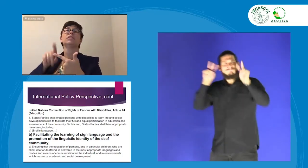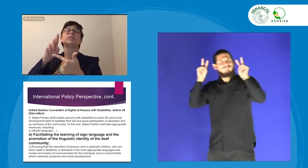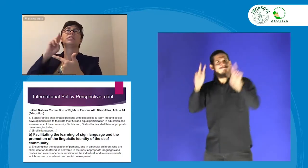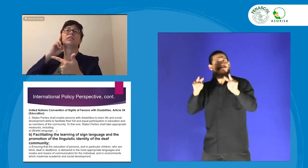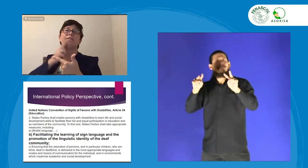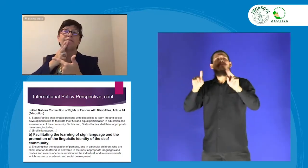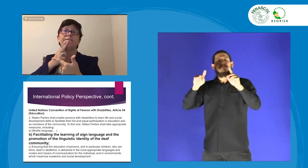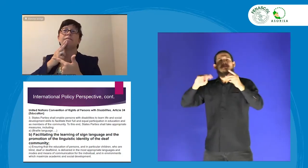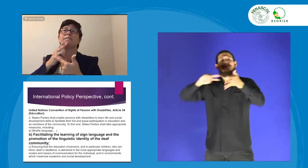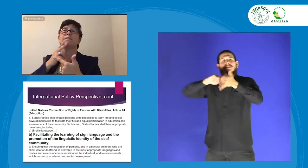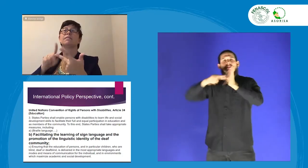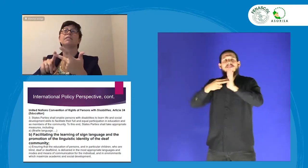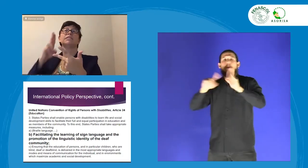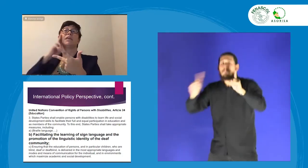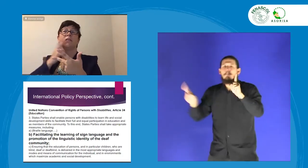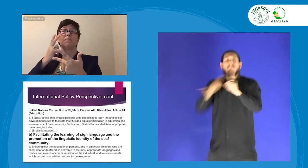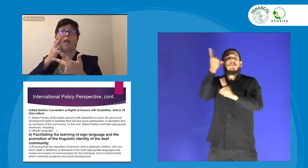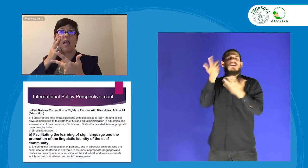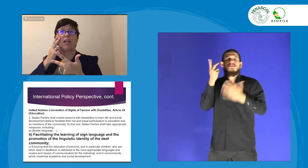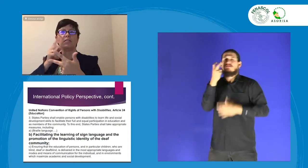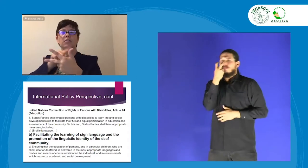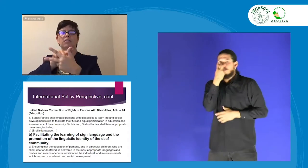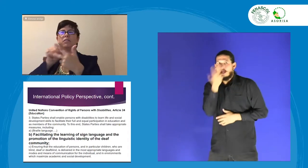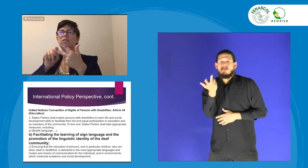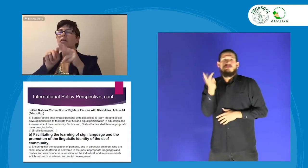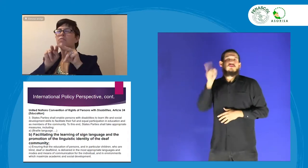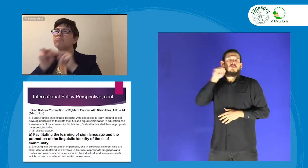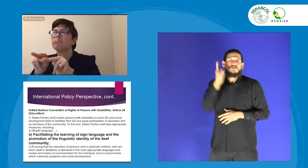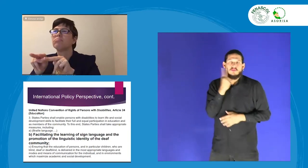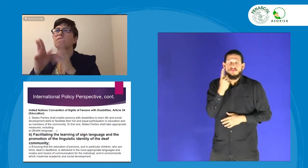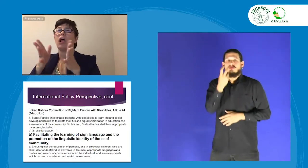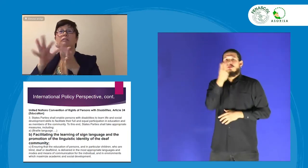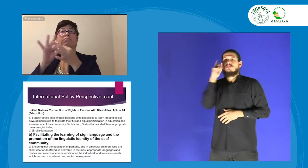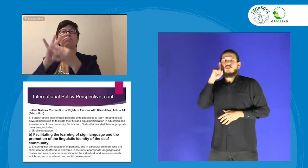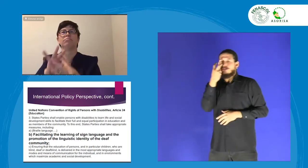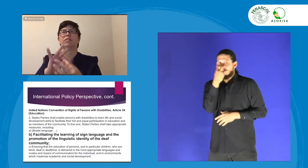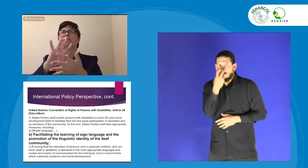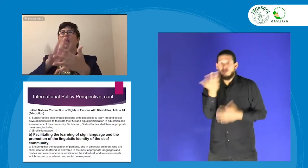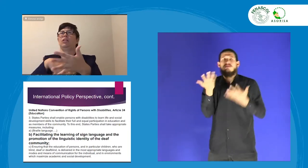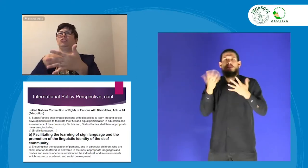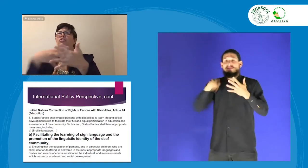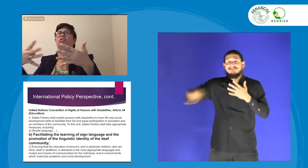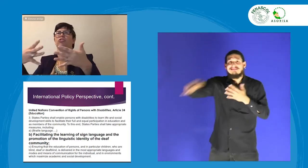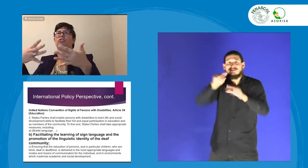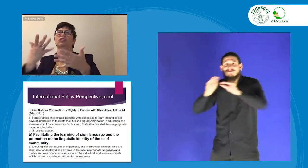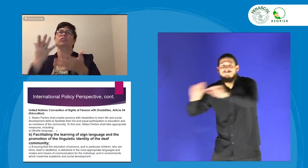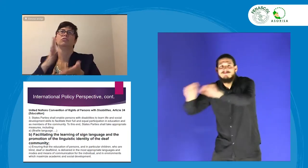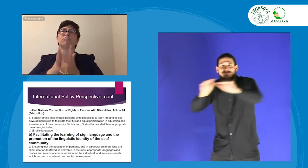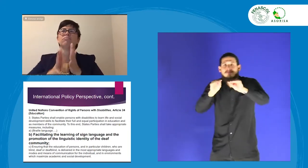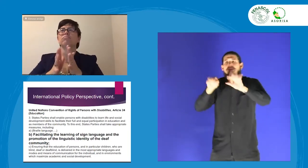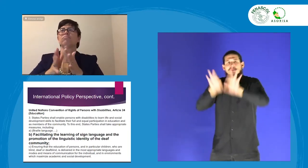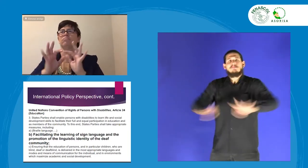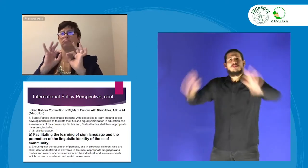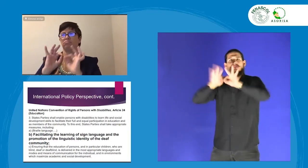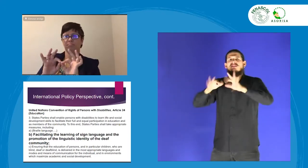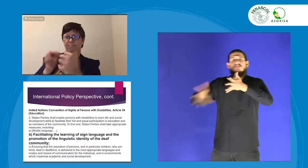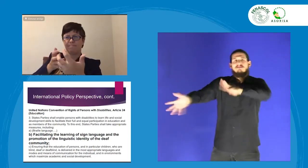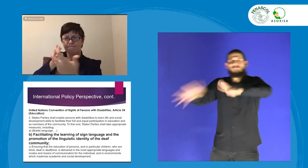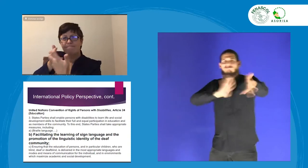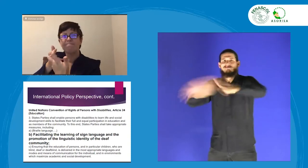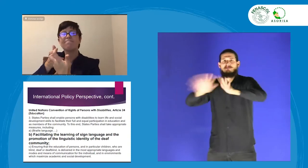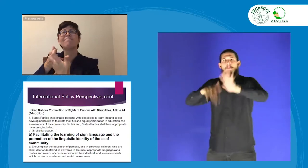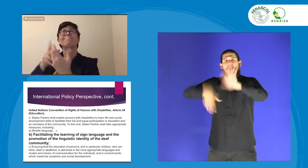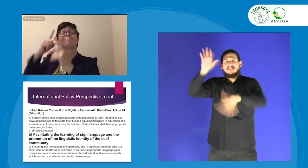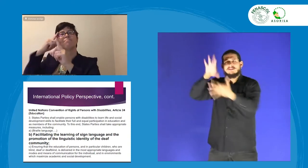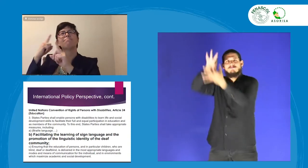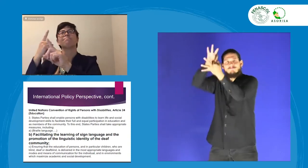habla de discapacidad hay una gran diversidad. Hay personas ciegas, personas sordas, personas sordociegas y se debe buscar